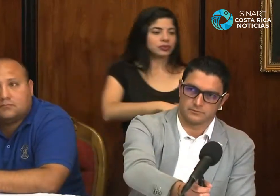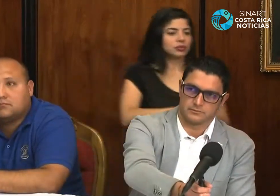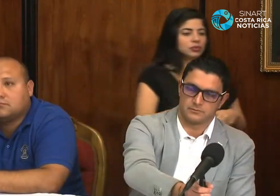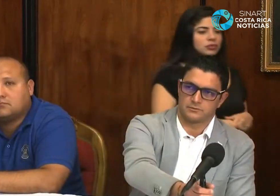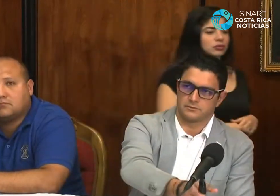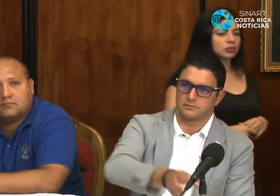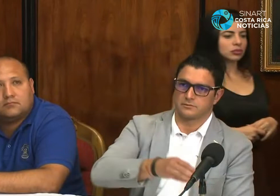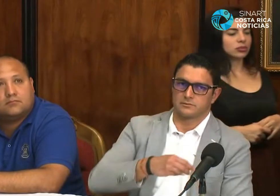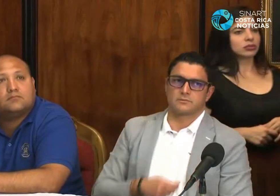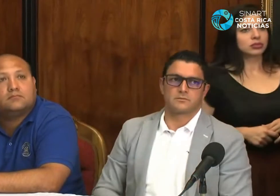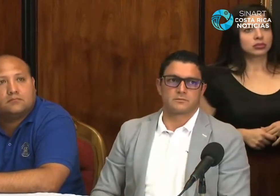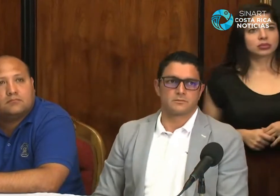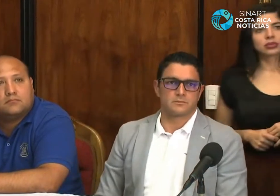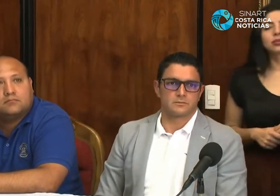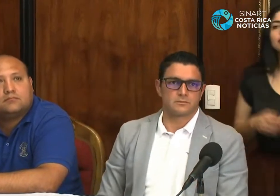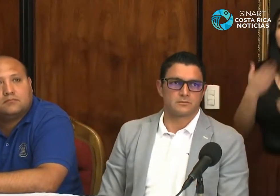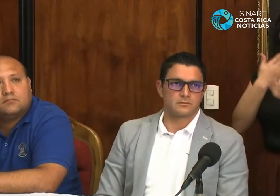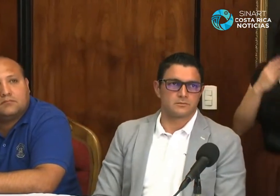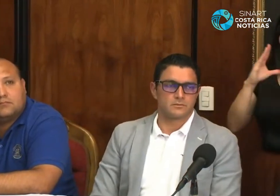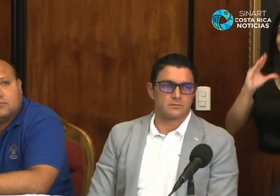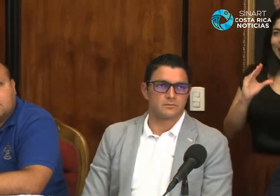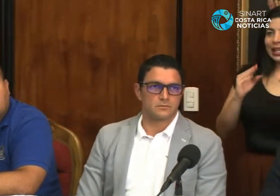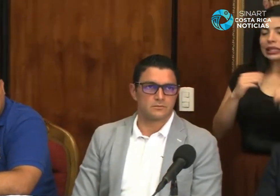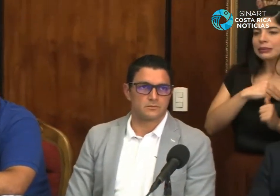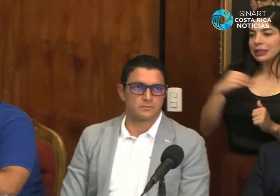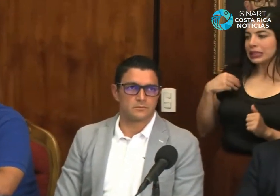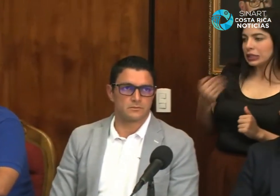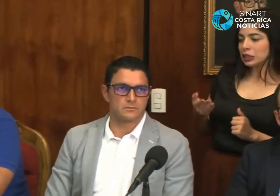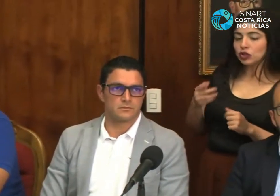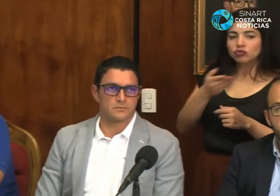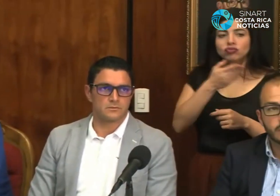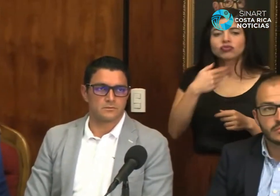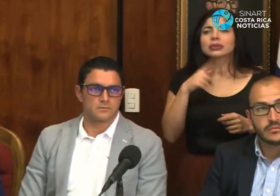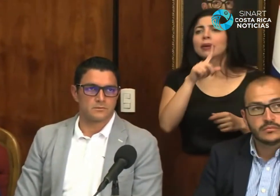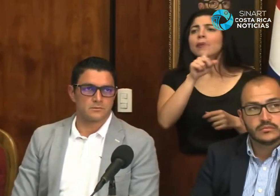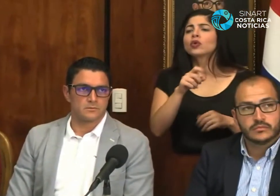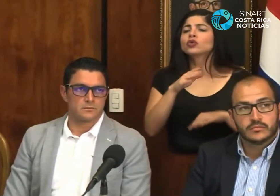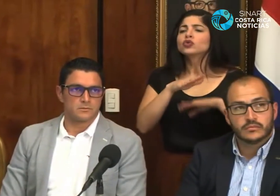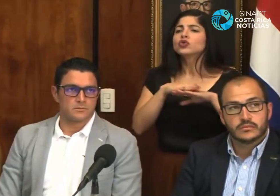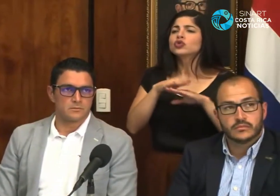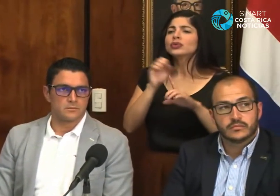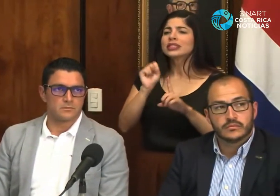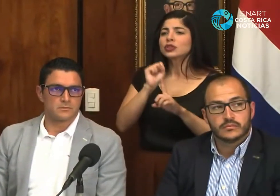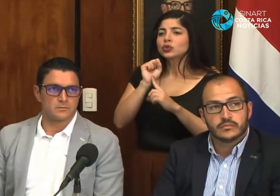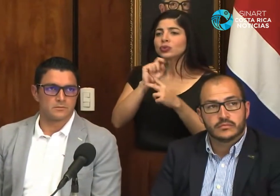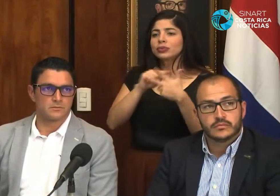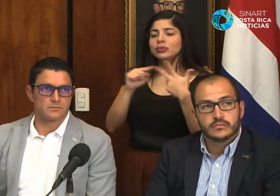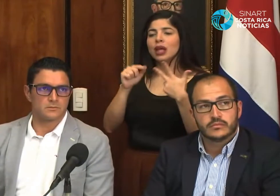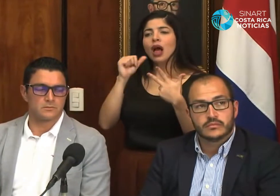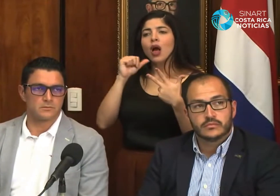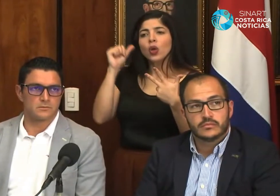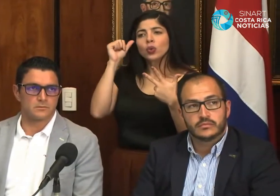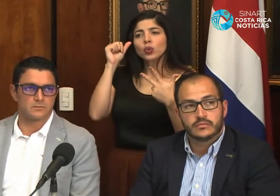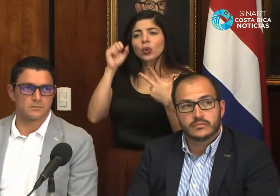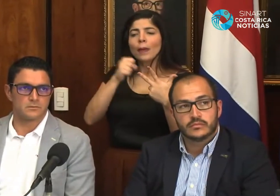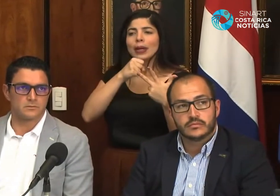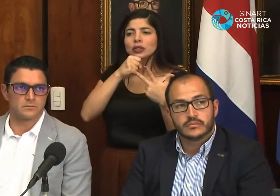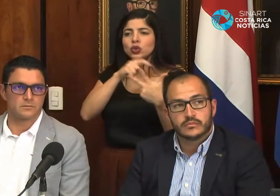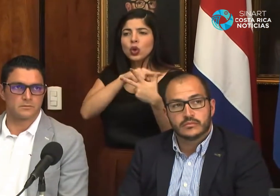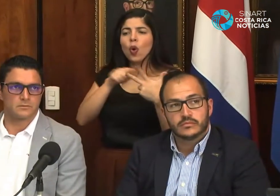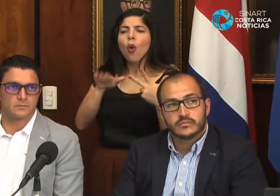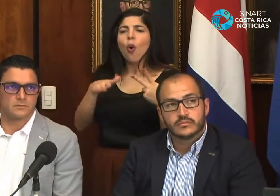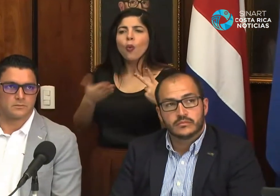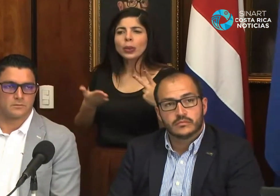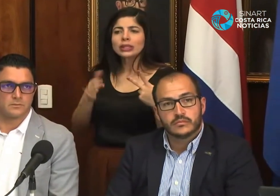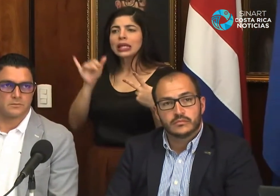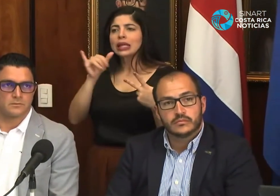Nación. Buenas tardes, ministro Jerarcas. Yo quería consultarle sobre la condición de estos tres adultos mayores, y